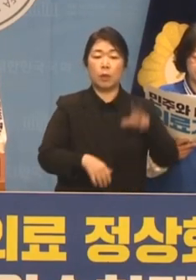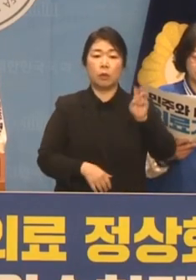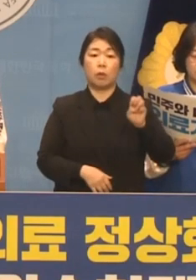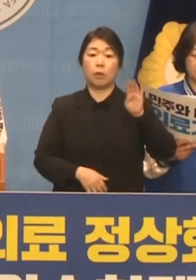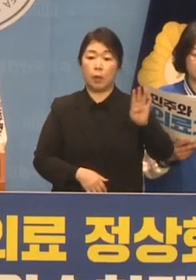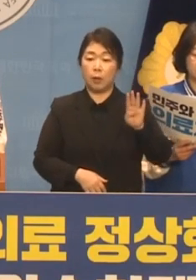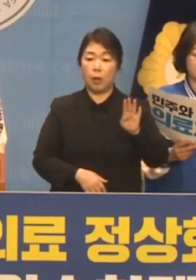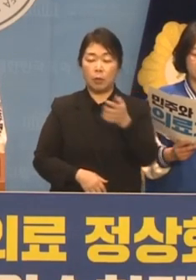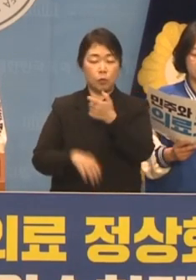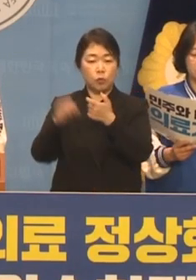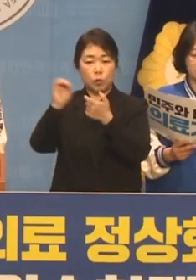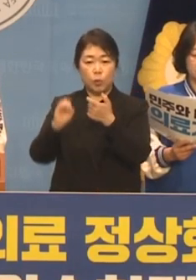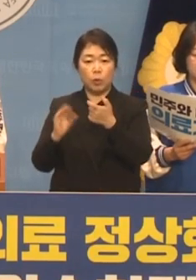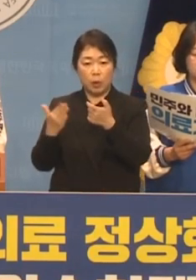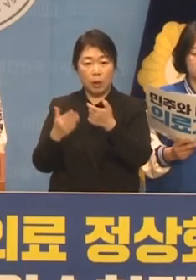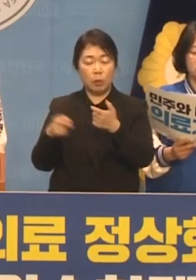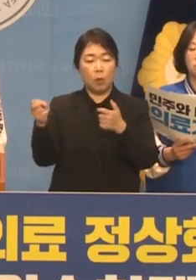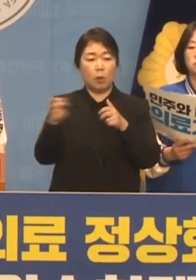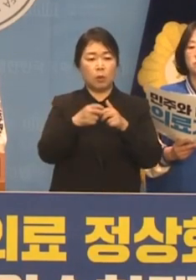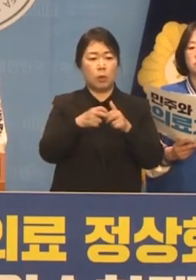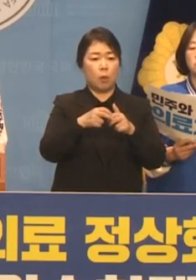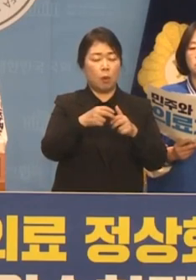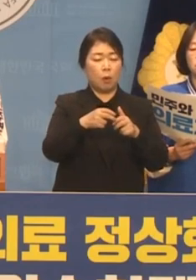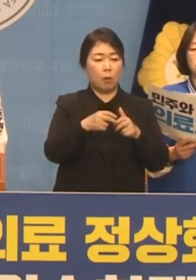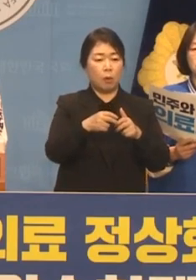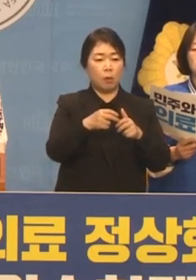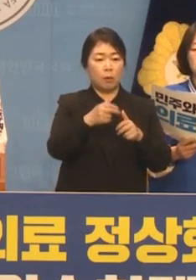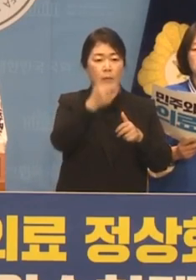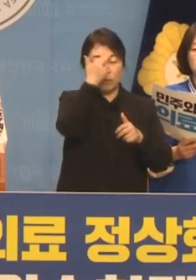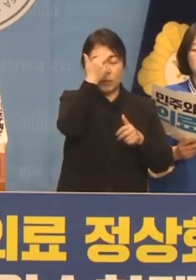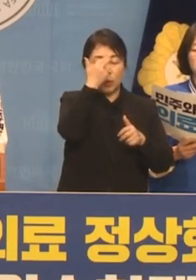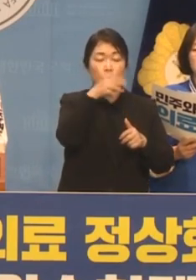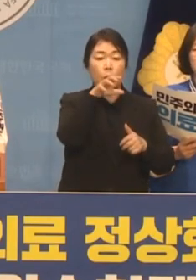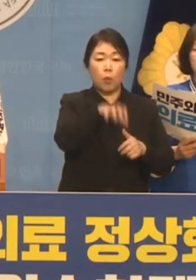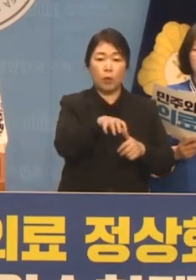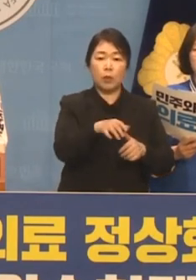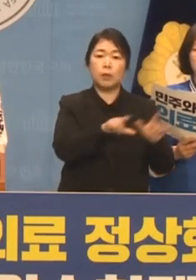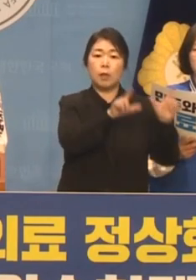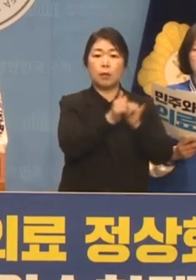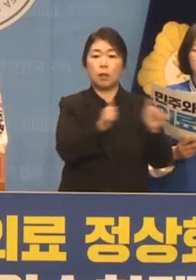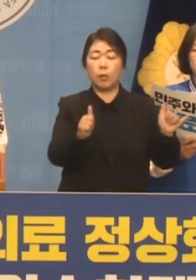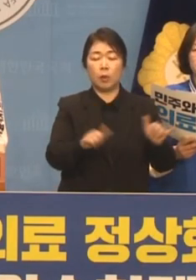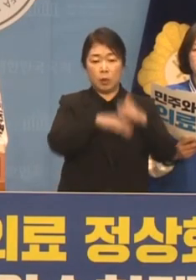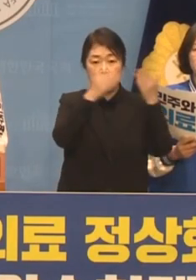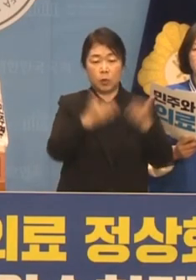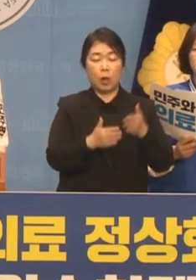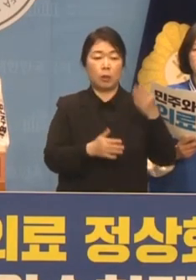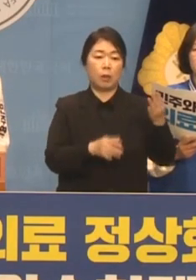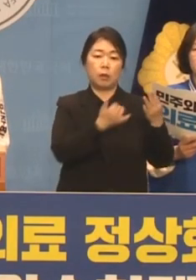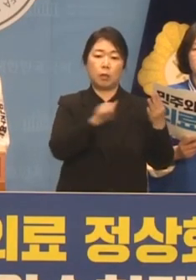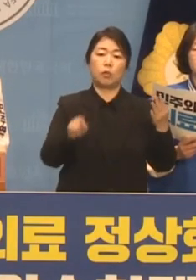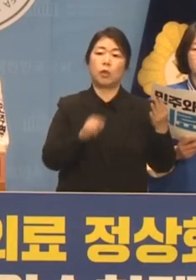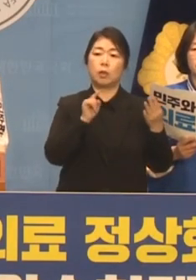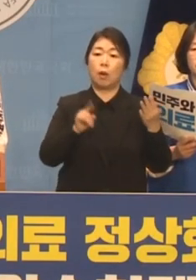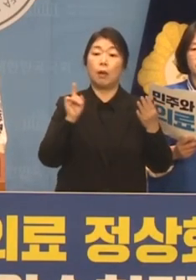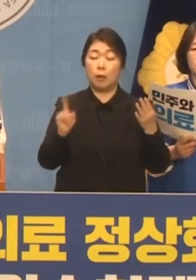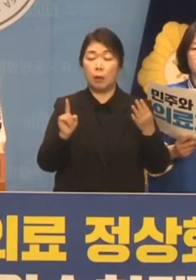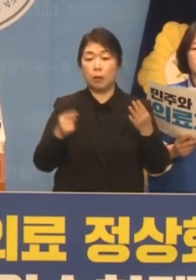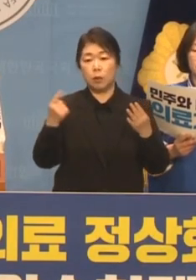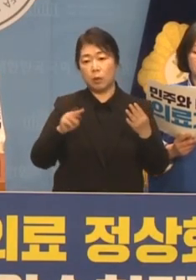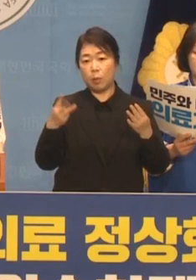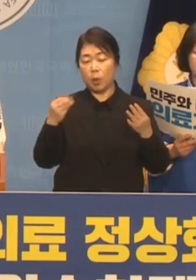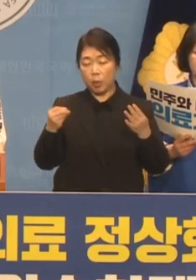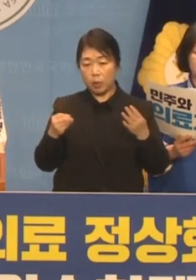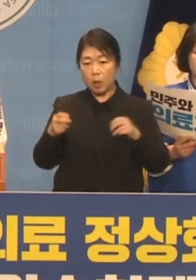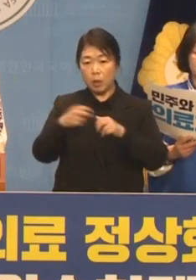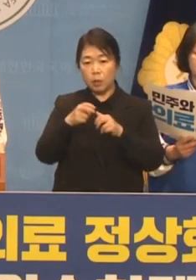여기 의료 취약지 사는 우리 국민들이 어 전국민의 네명의 한 명인 1300만 명에 달합니다